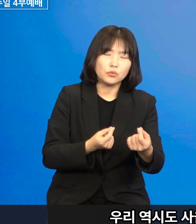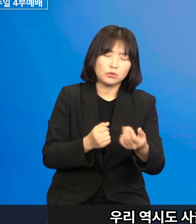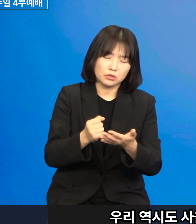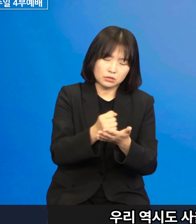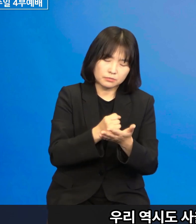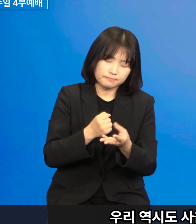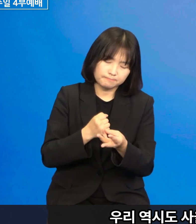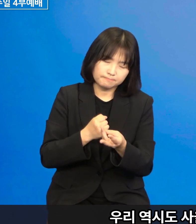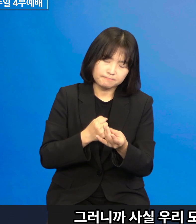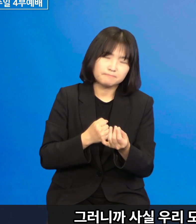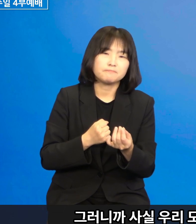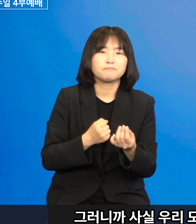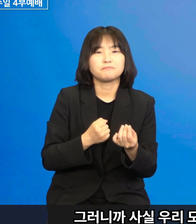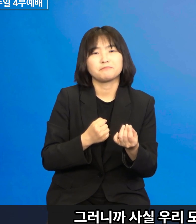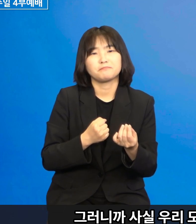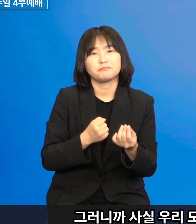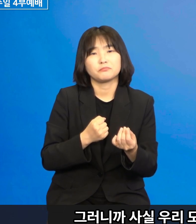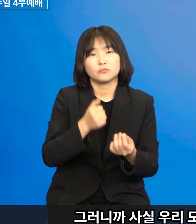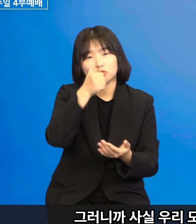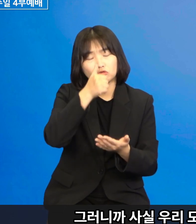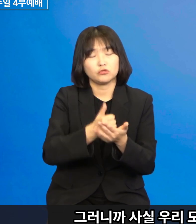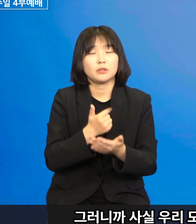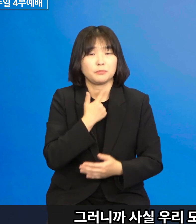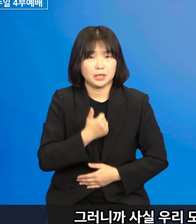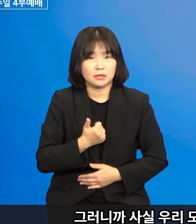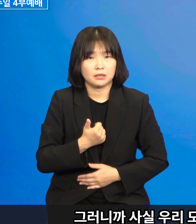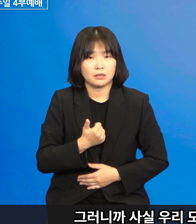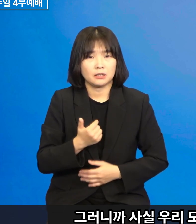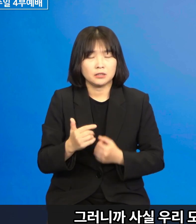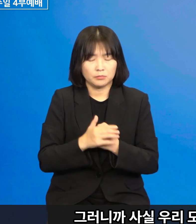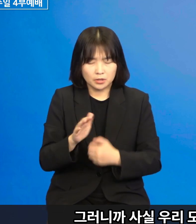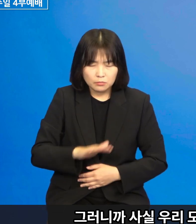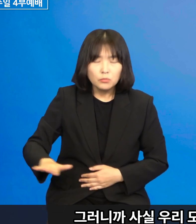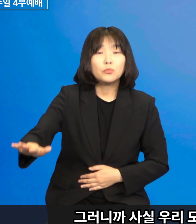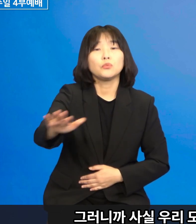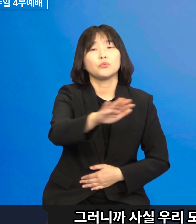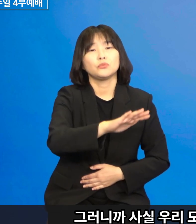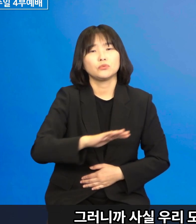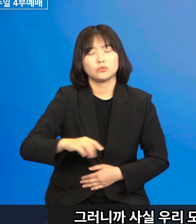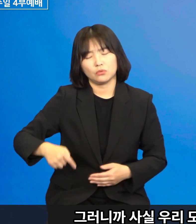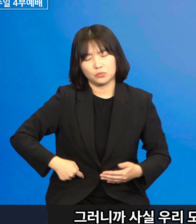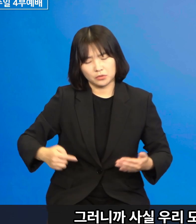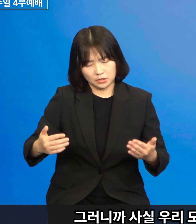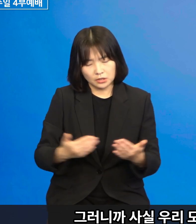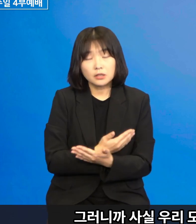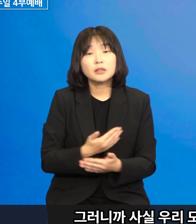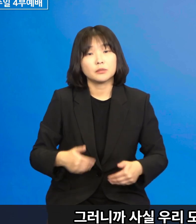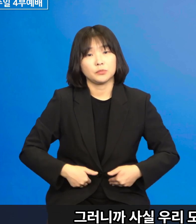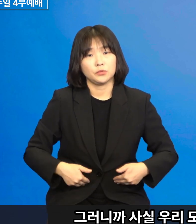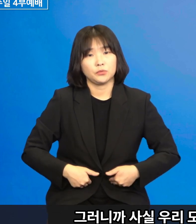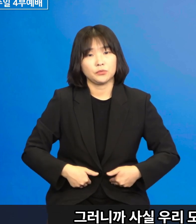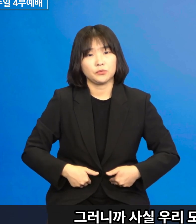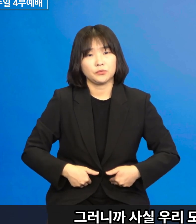겁니다. 그러니까 사실 우리 모두가 회개해야 되는 것이죠.